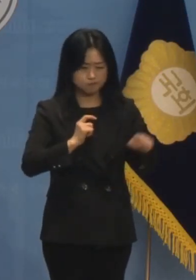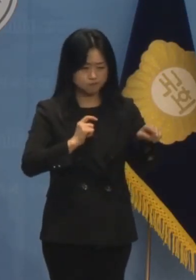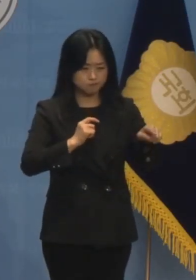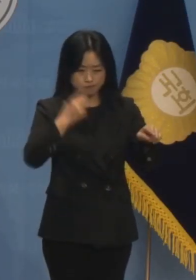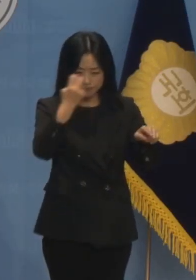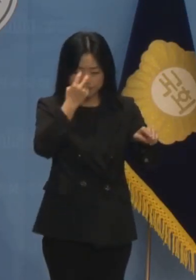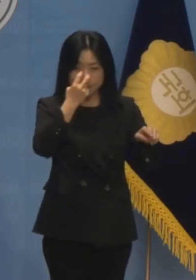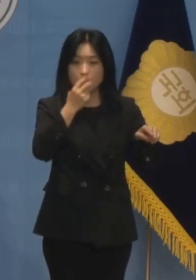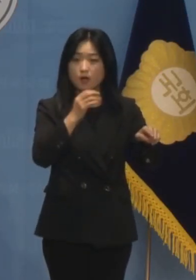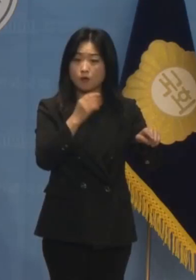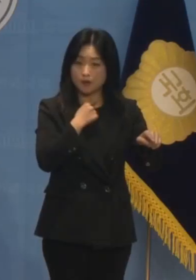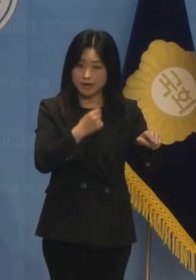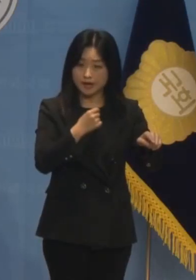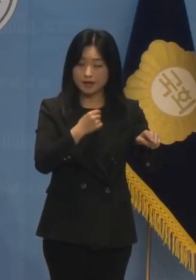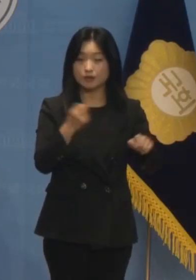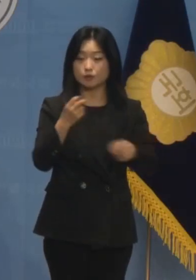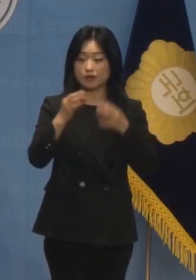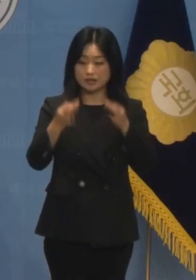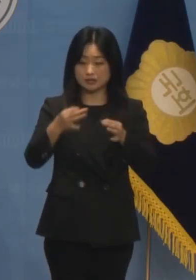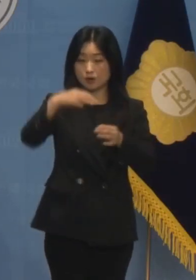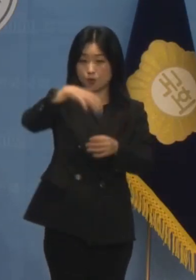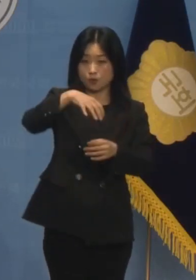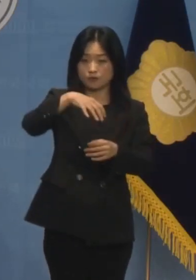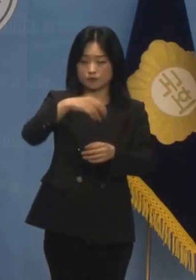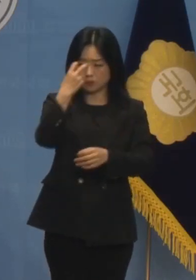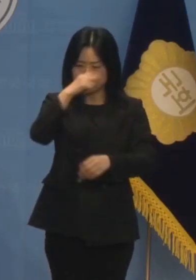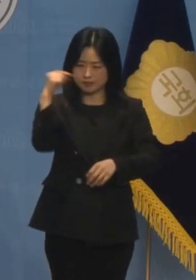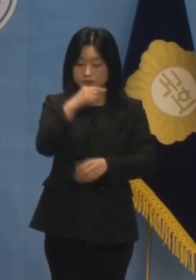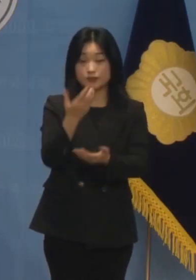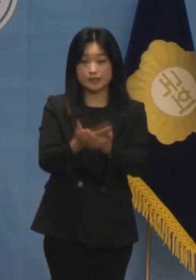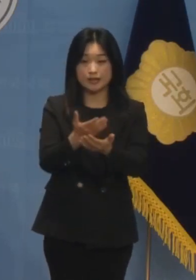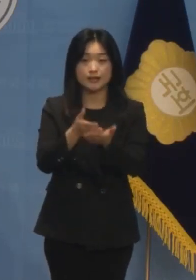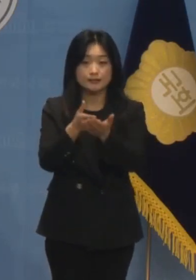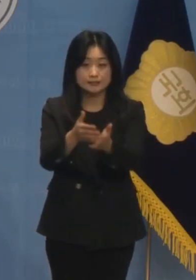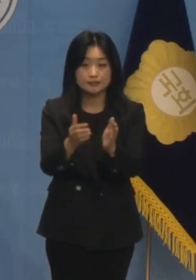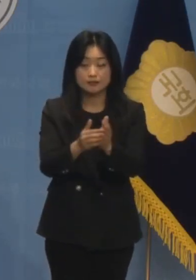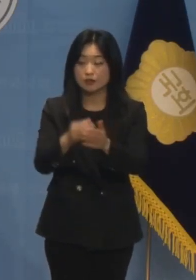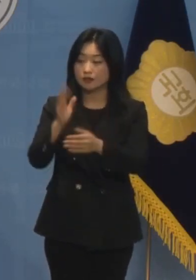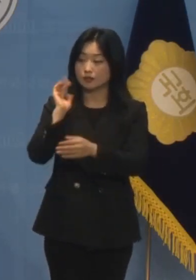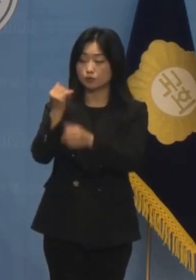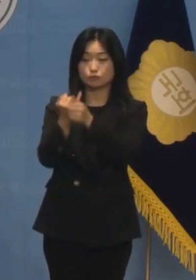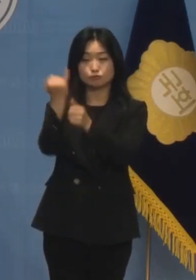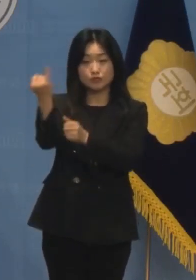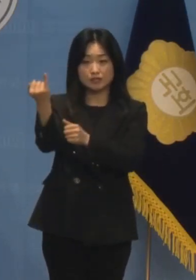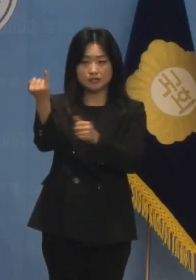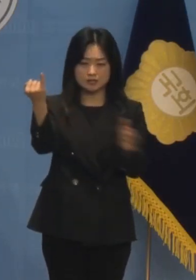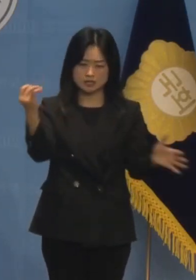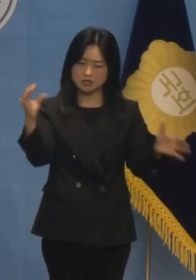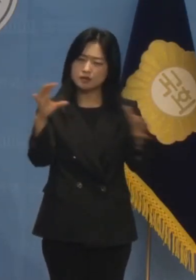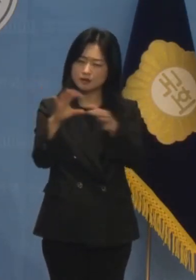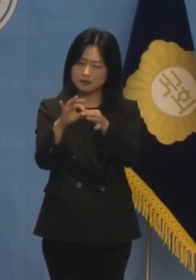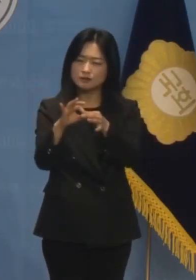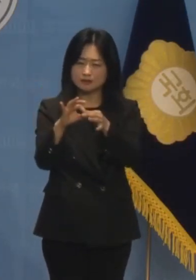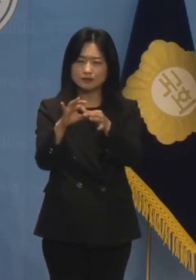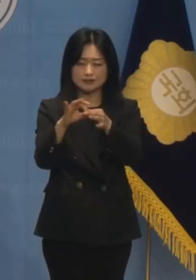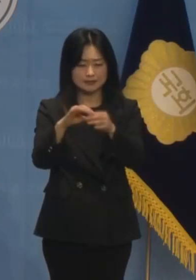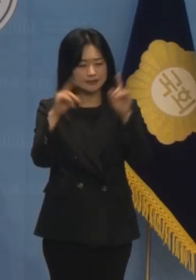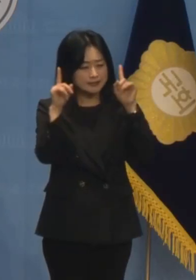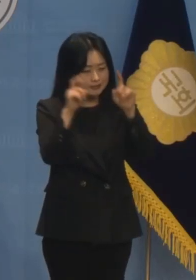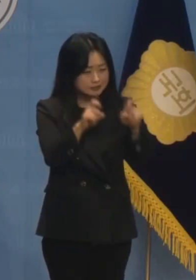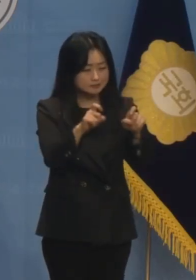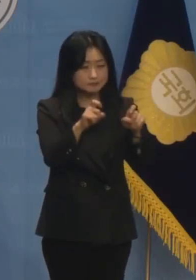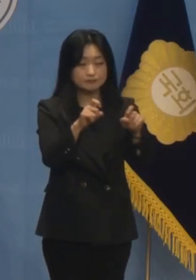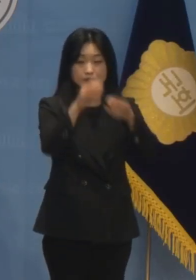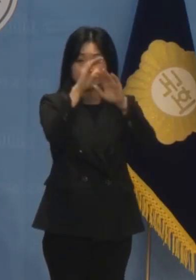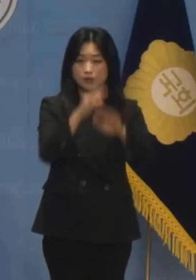금융당국의 정식 조사를 촉구했습니다. 김건희 여사와 관련된 이들이 등장하는 주가 조작